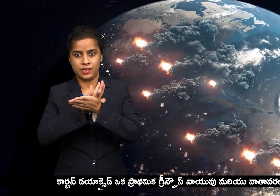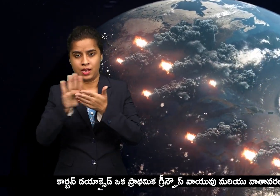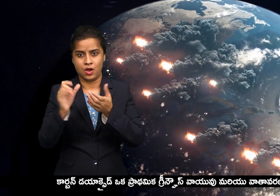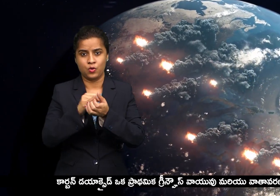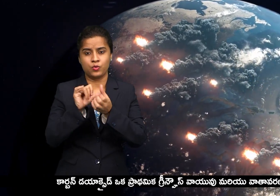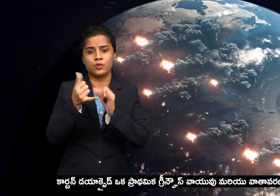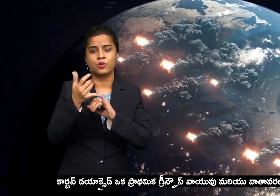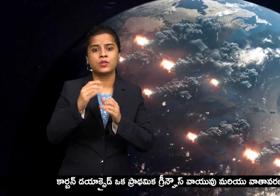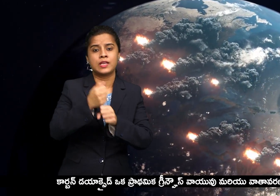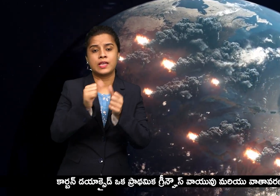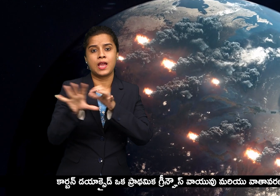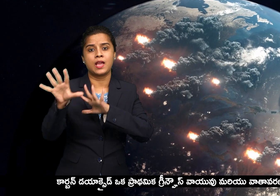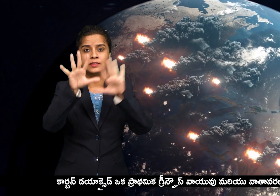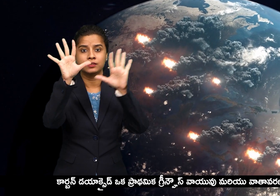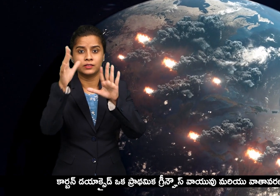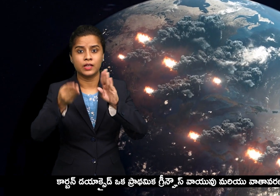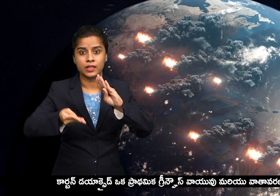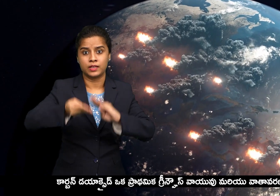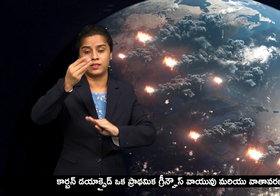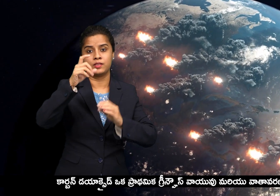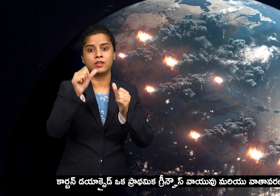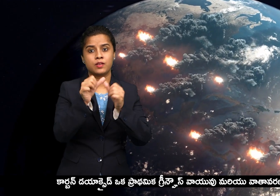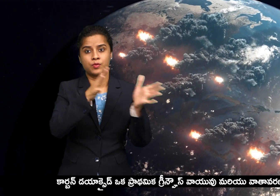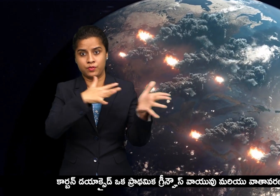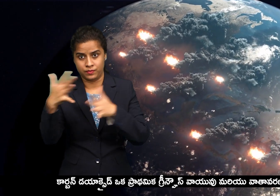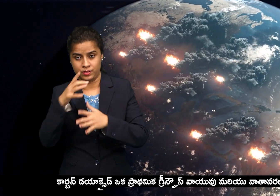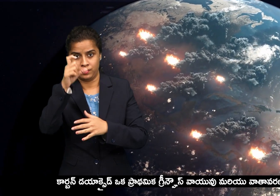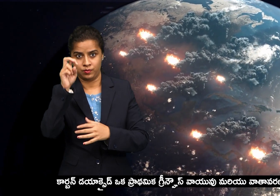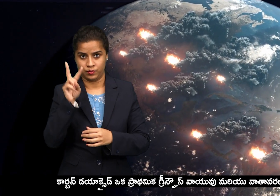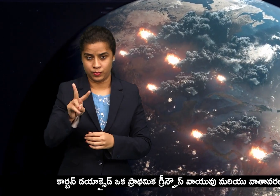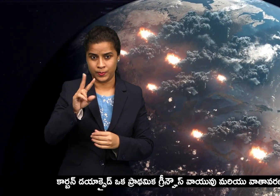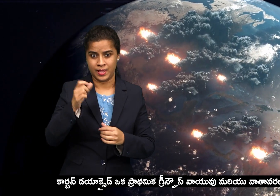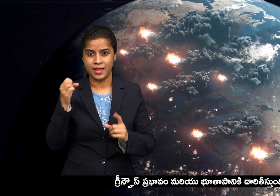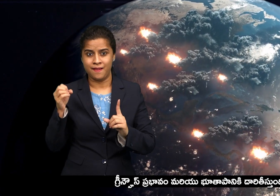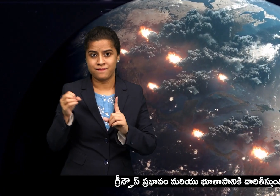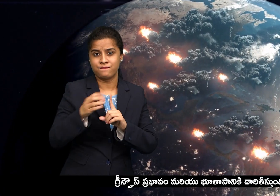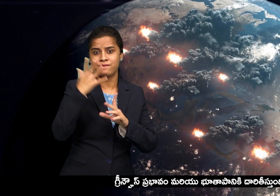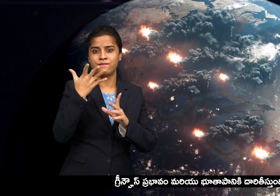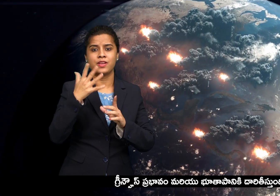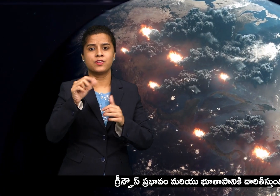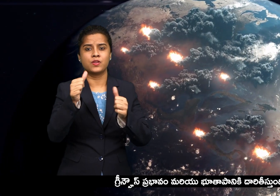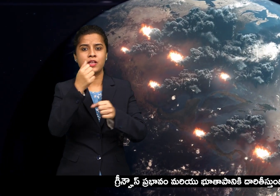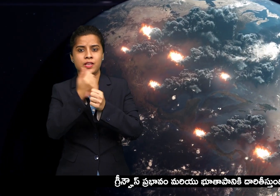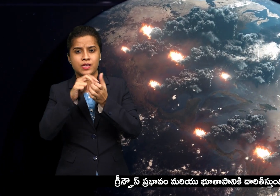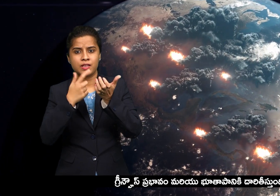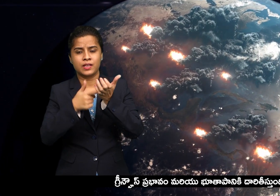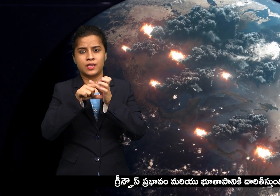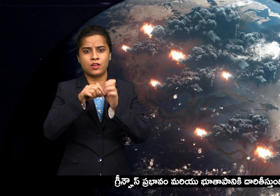ప్రాథమిక గ్రీన్హౌస్ వాయువు మరియు వాతావరణ CO2 పెరుగుదల, గ్రీన్హౌస్ ప్రభావం మరియు